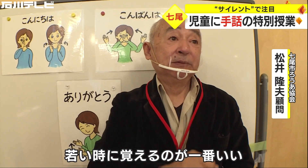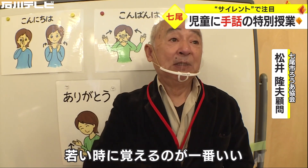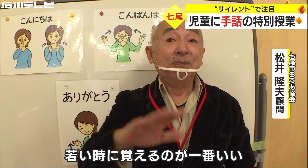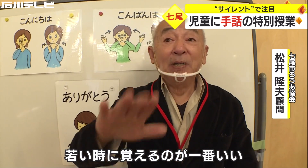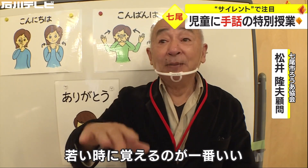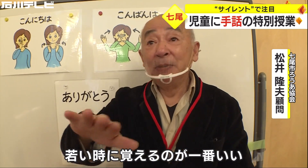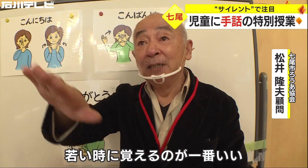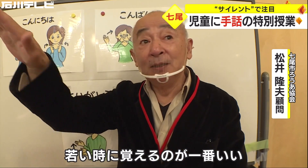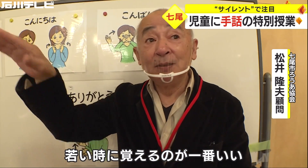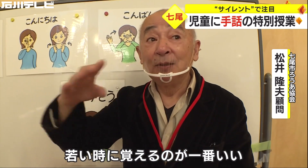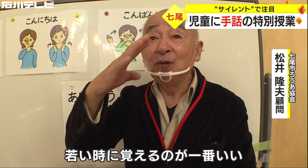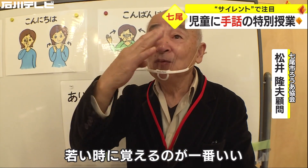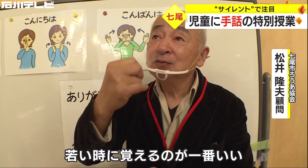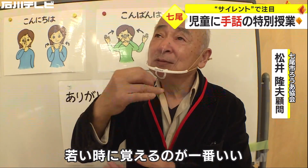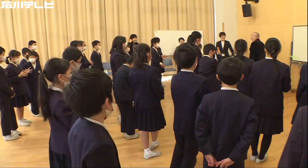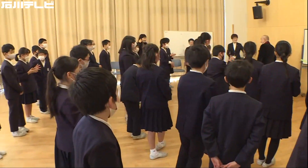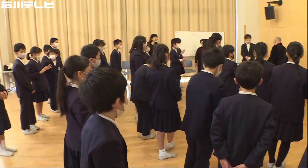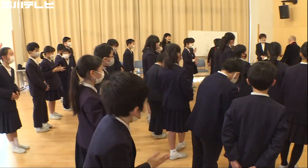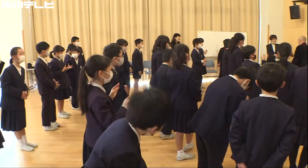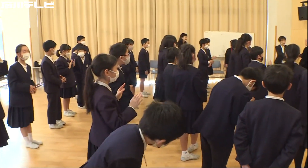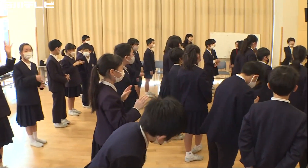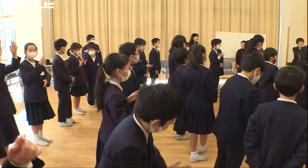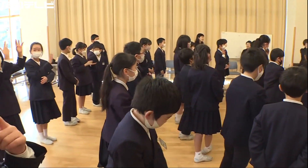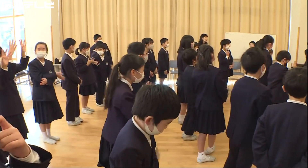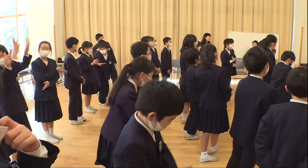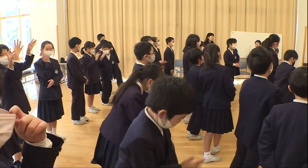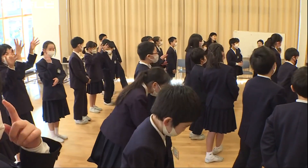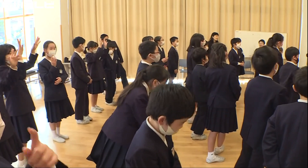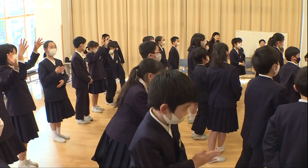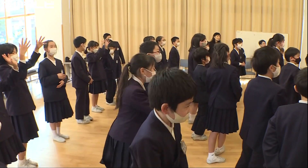覚えるのが一番いいです。 授